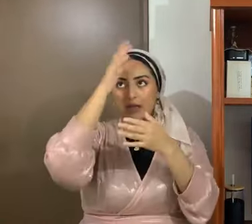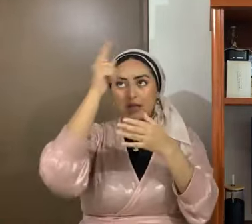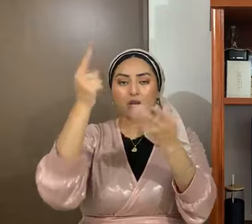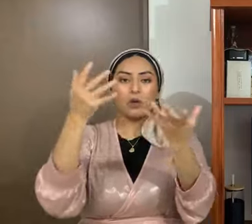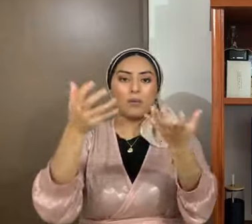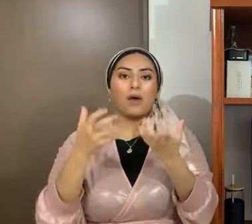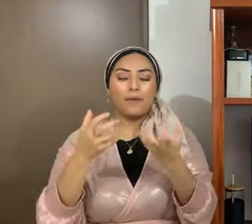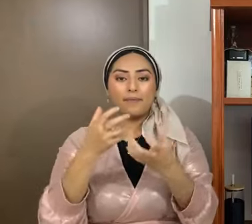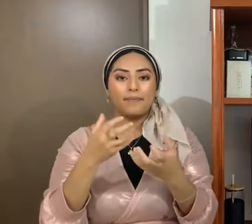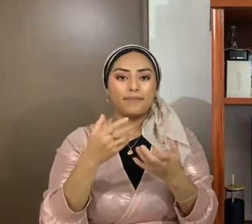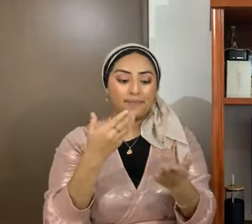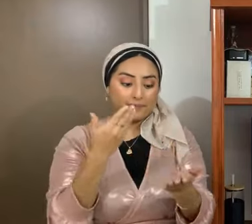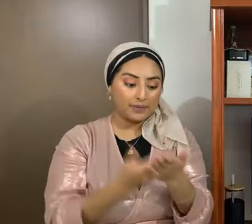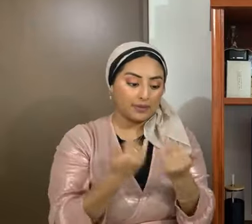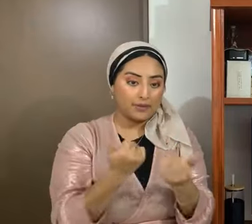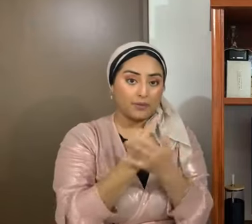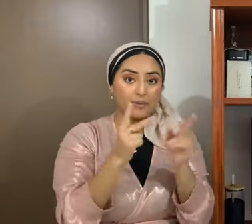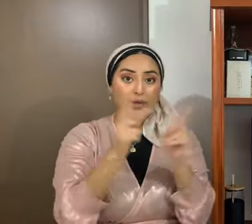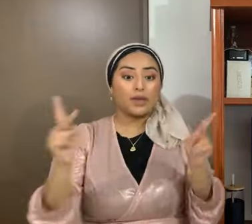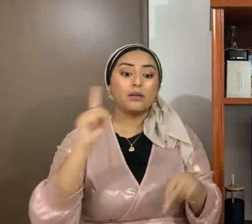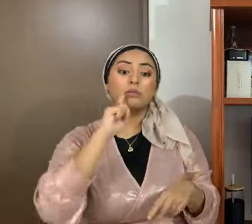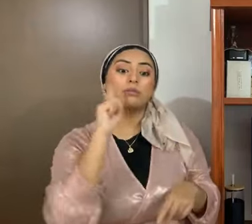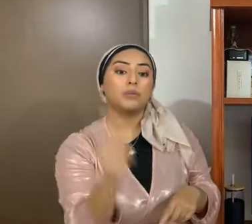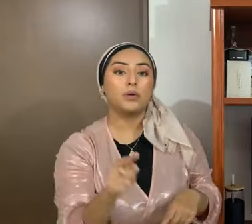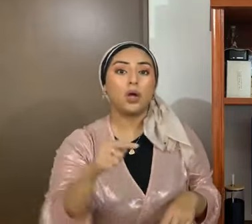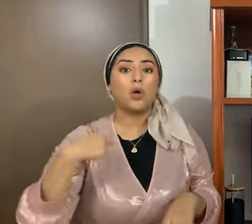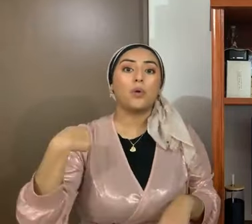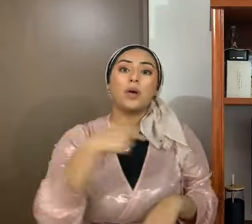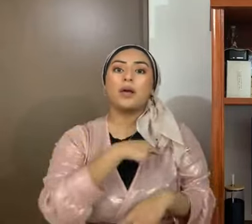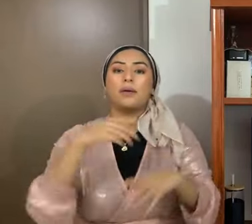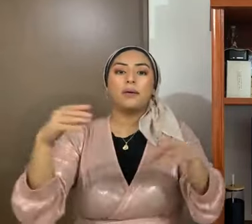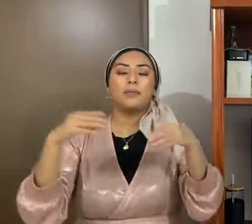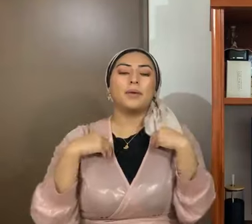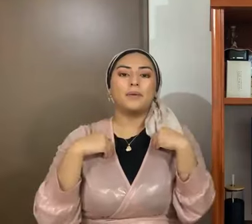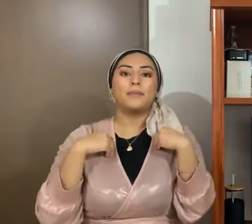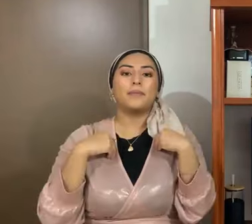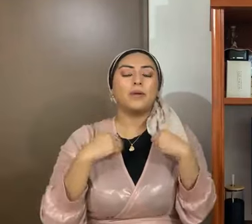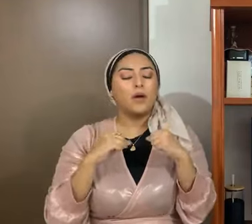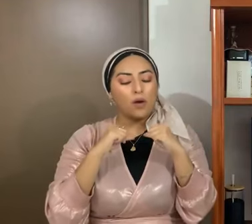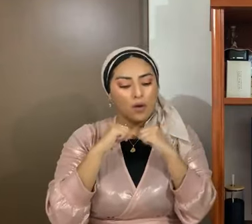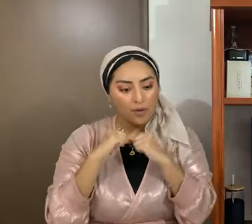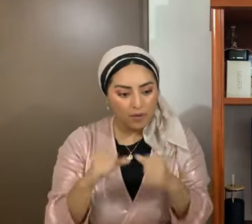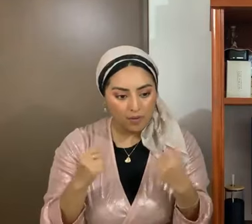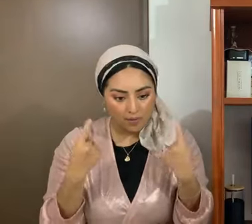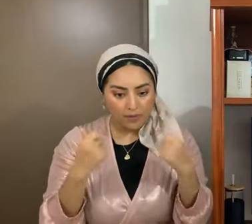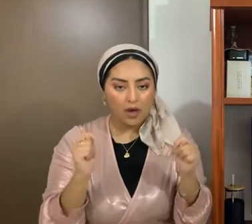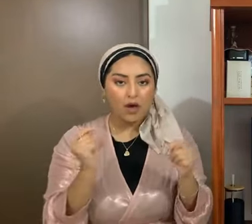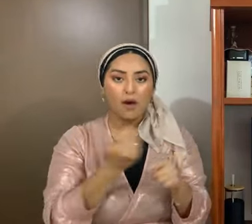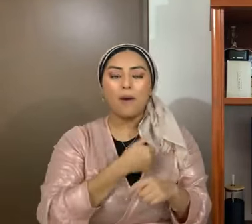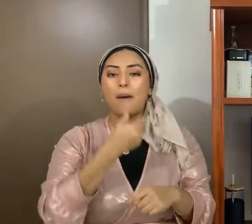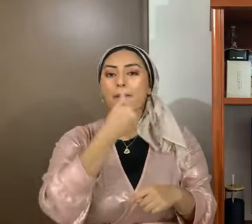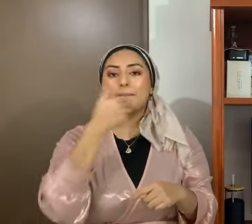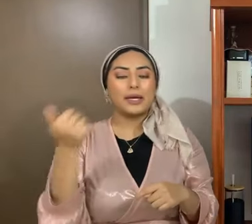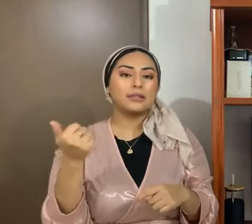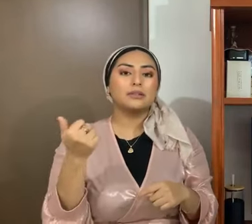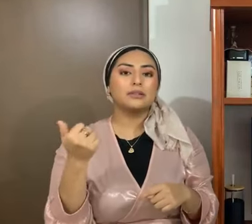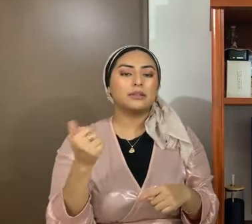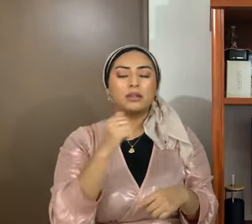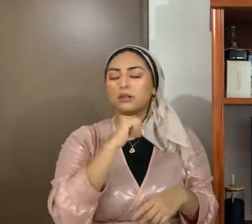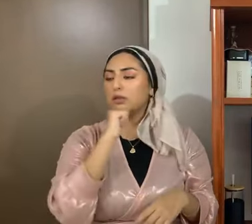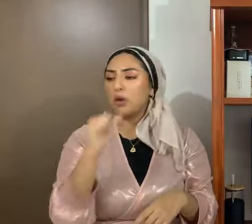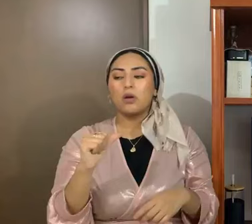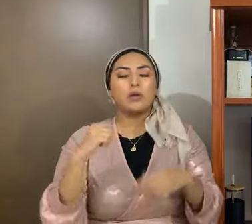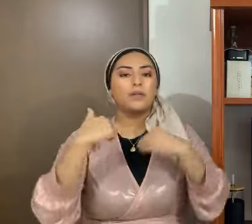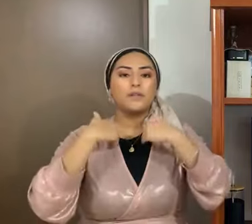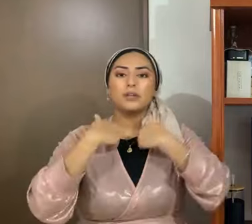Y mandarás. Y nosotros obedeceremos. Y siempre dar el extra. Siempre dar el extra. No nos